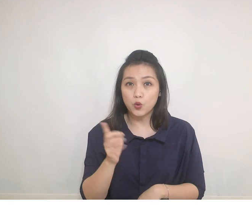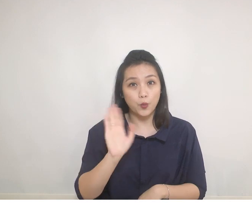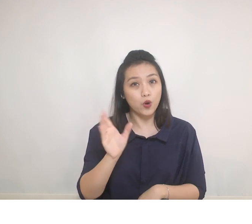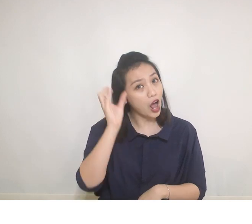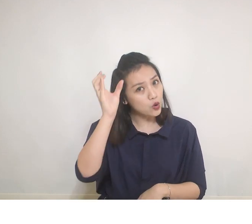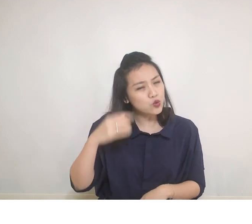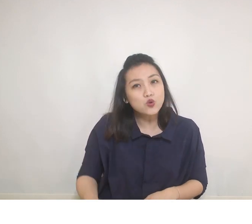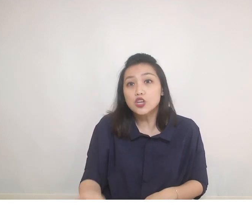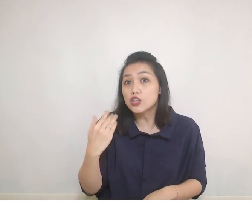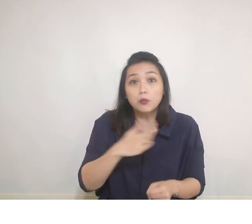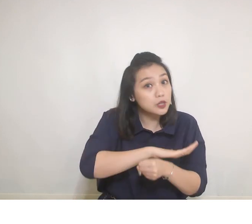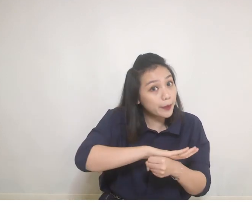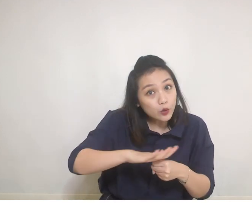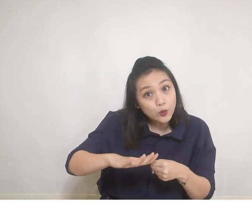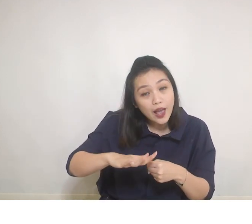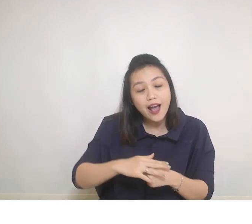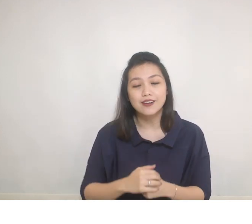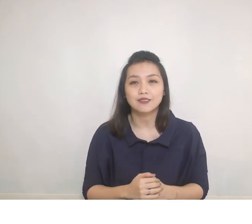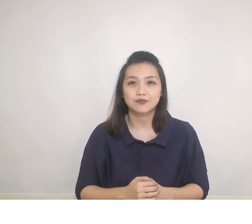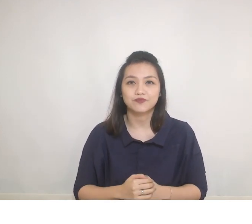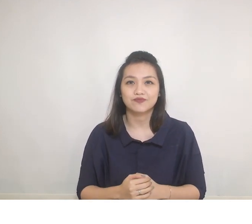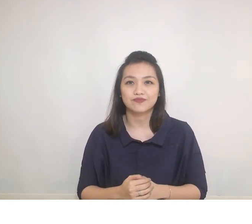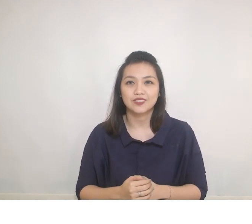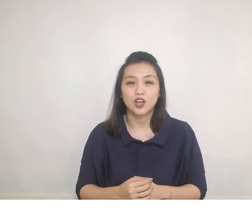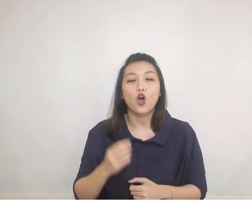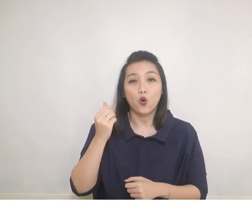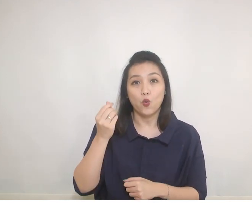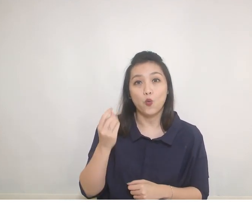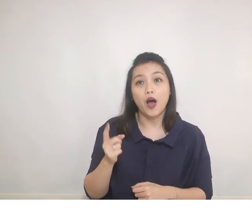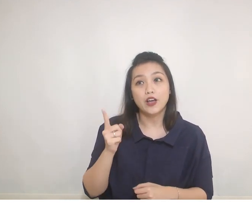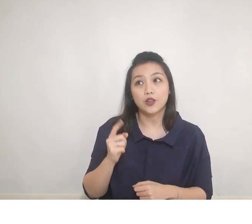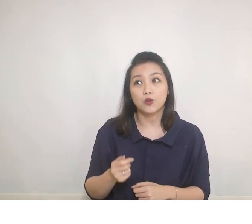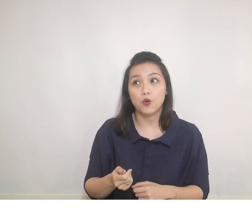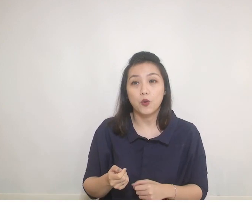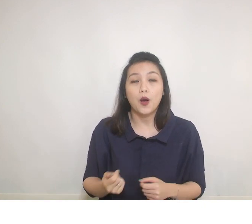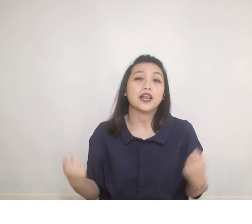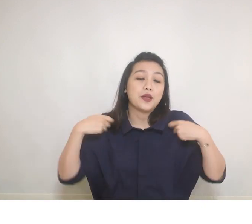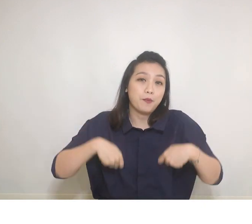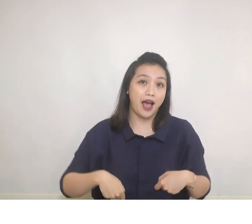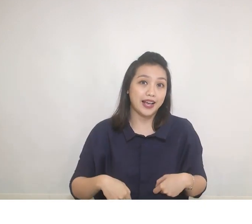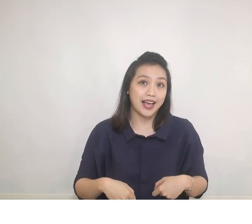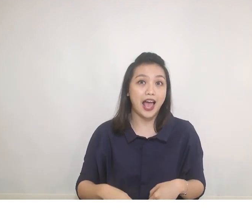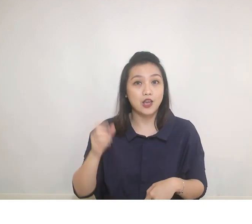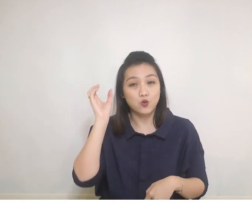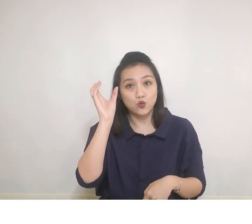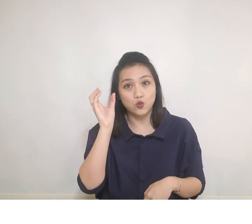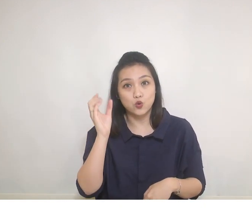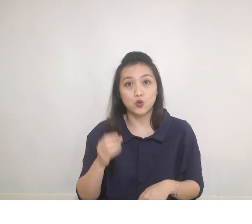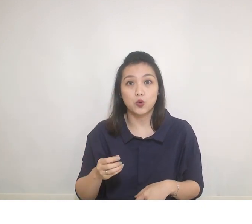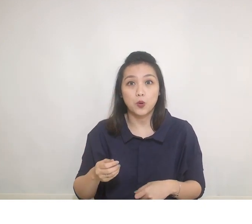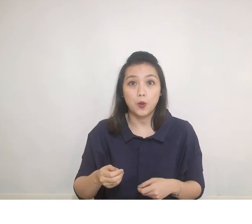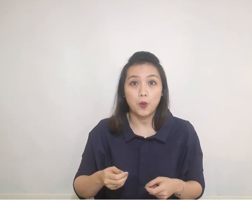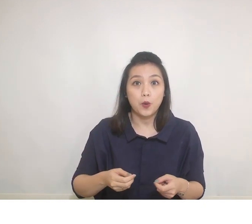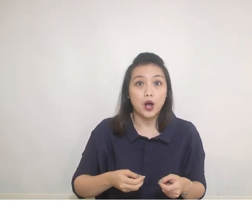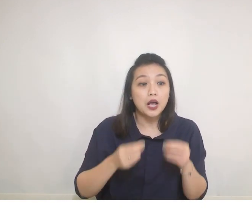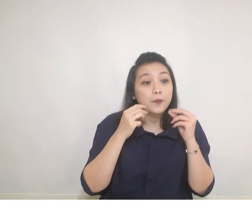Jadi karena kalau uang untuk hidup, ya masih uang dipakai untuk hidup, masih uang sebagai hamba. Tetapi